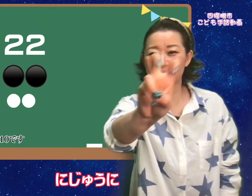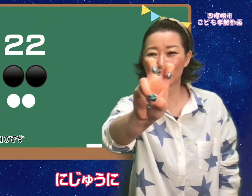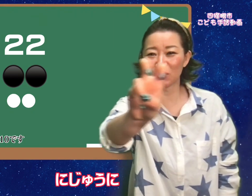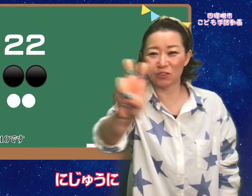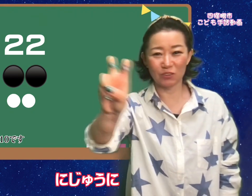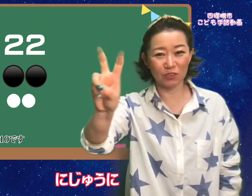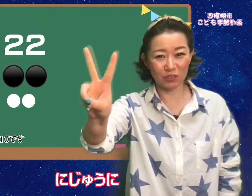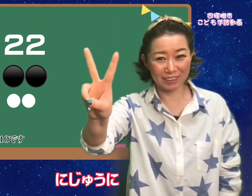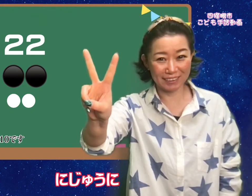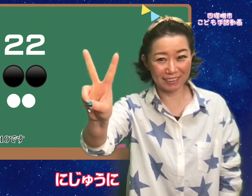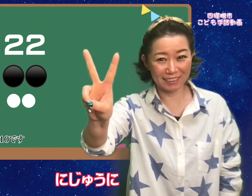22。